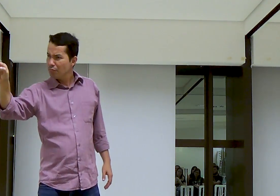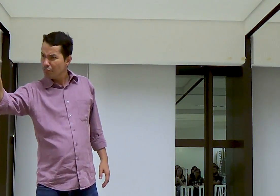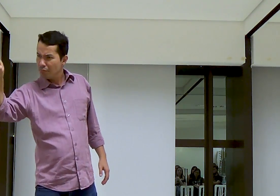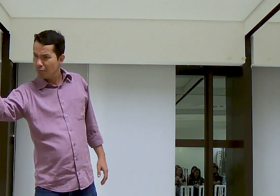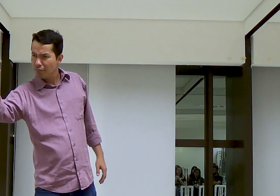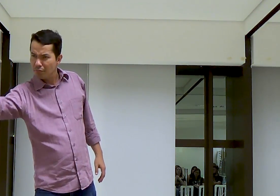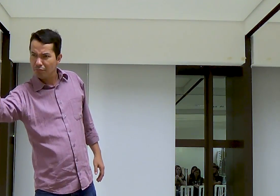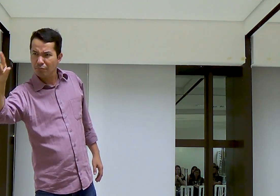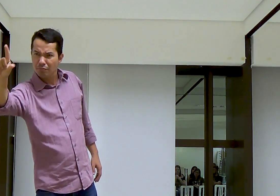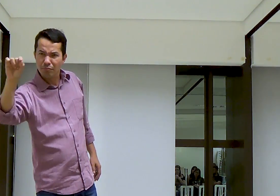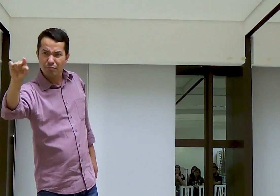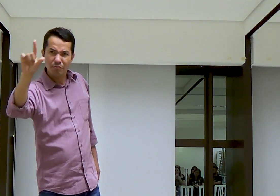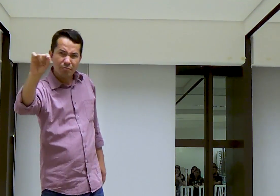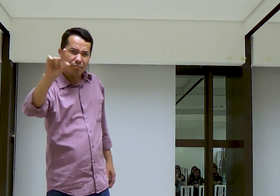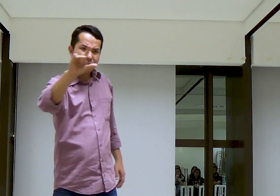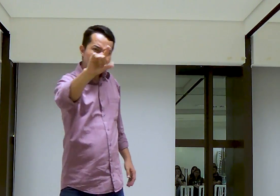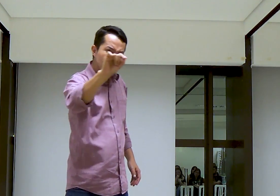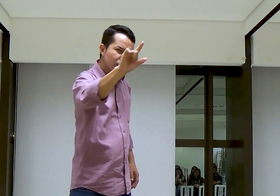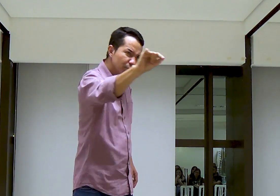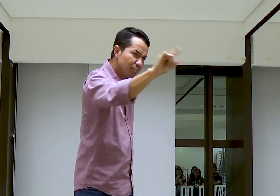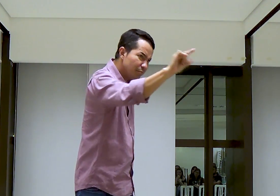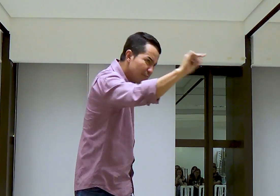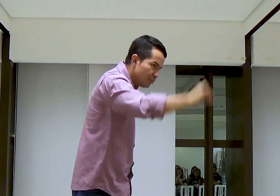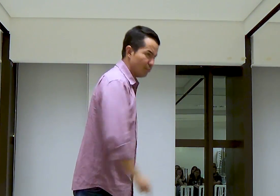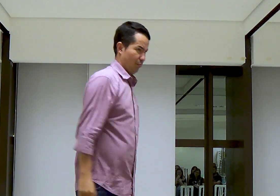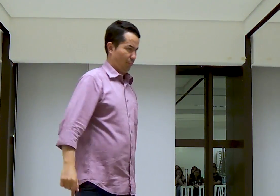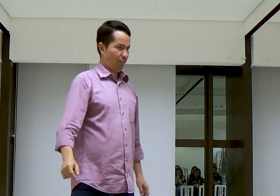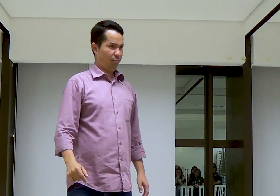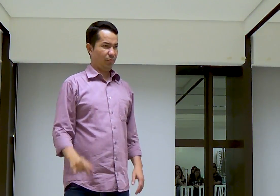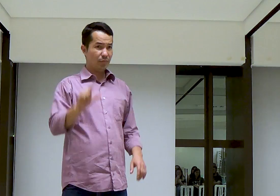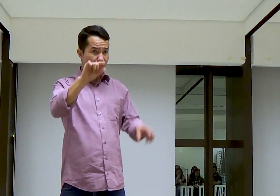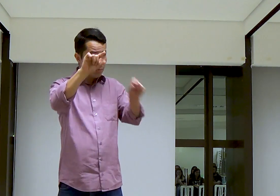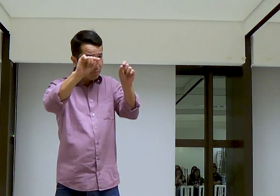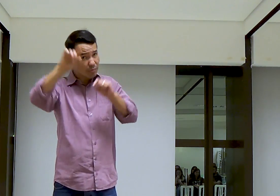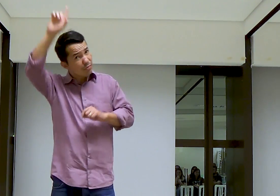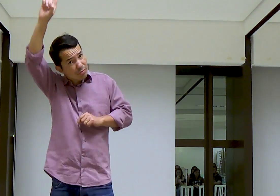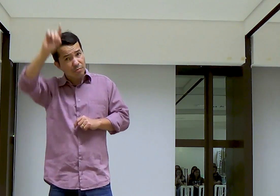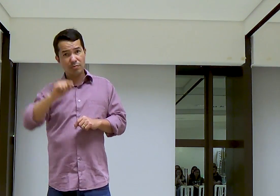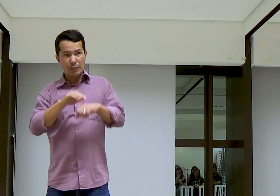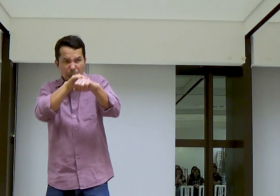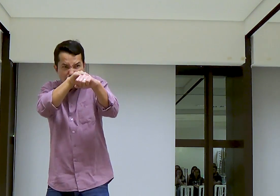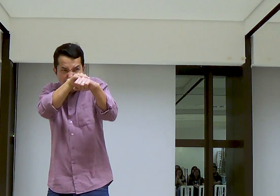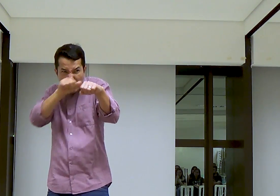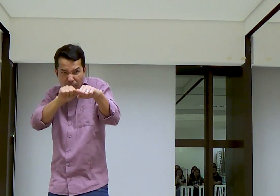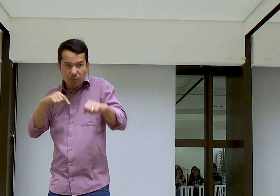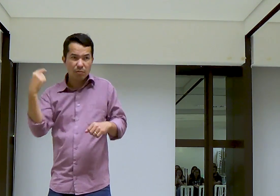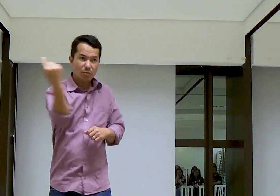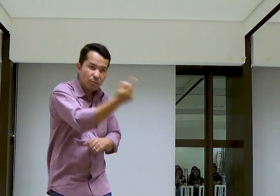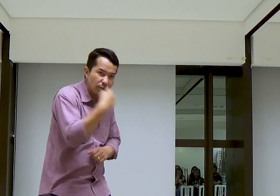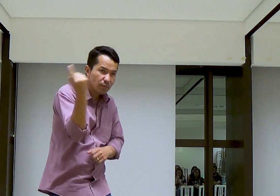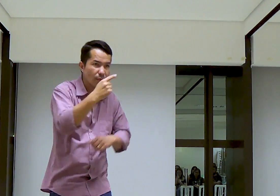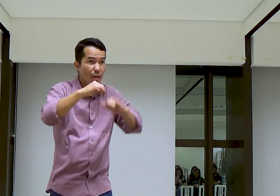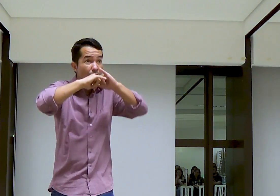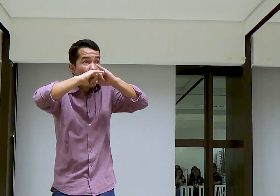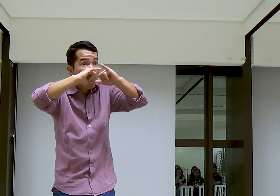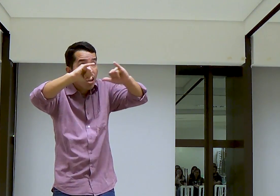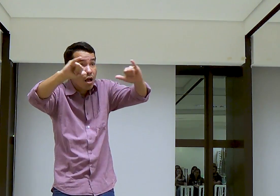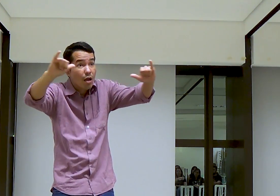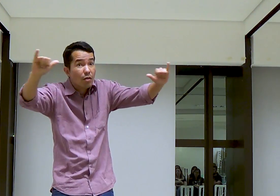eu, você, você, você, você, você, você, todos vocês foram escolhidos por Deus. Deus chamou a cada